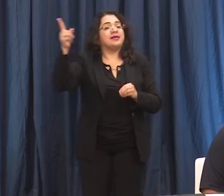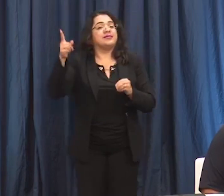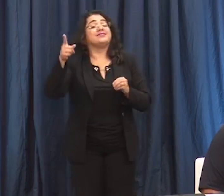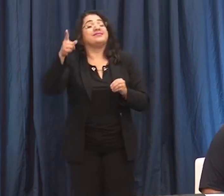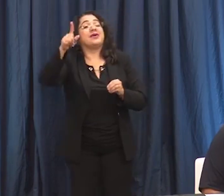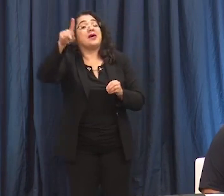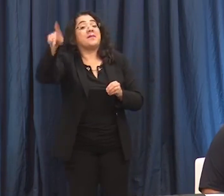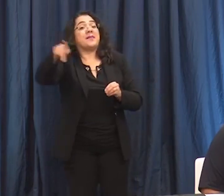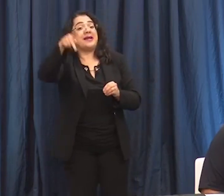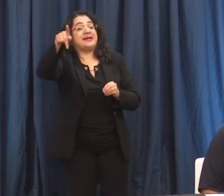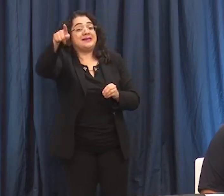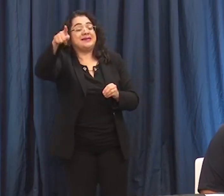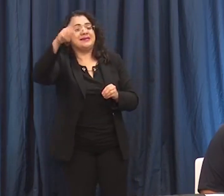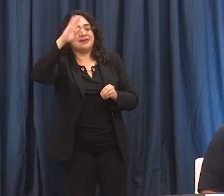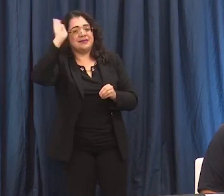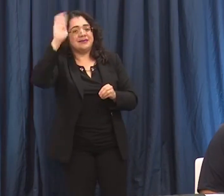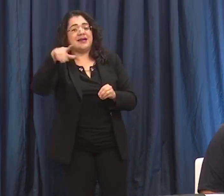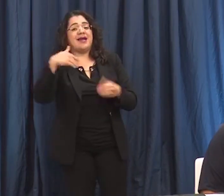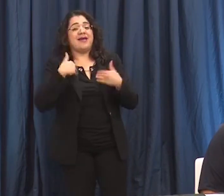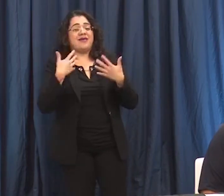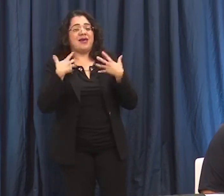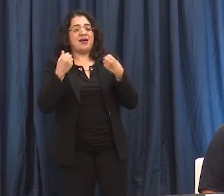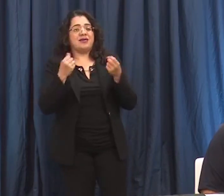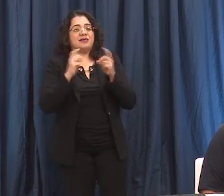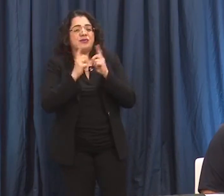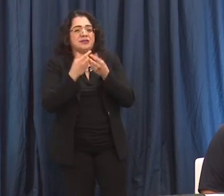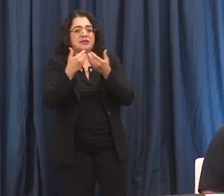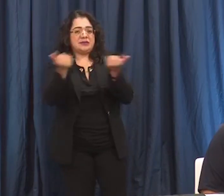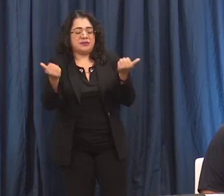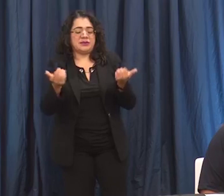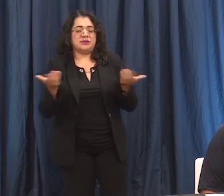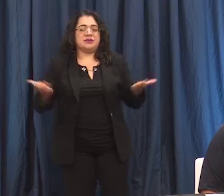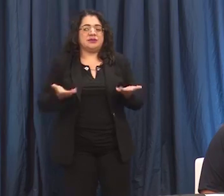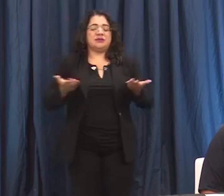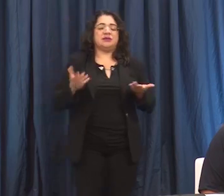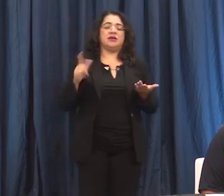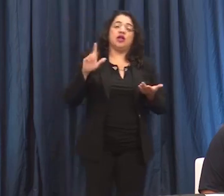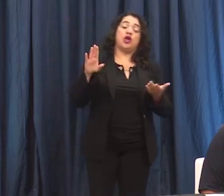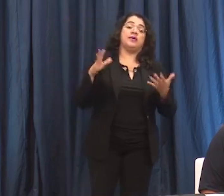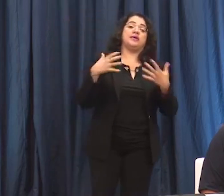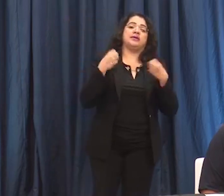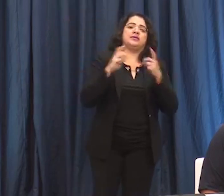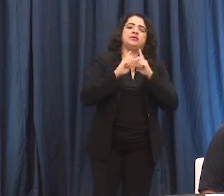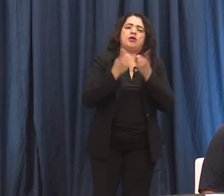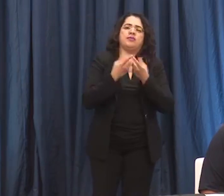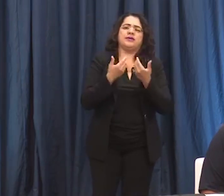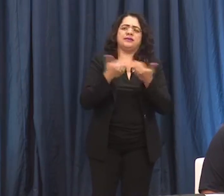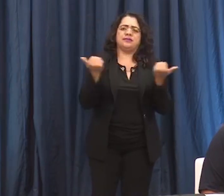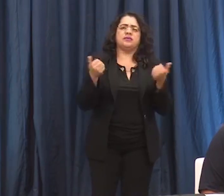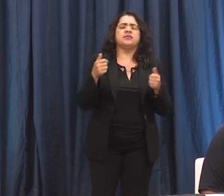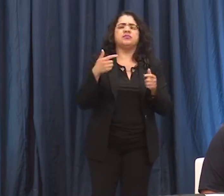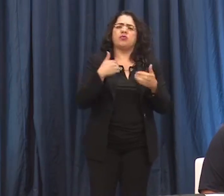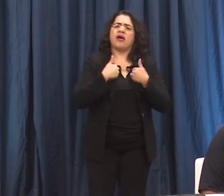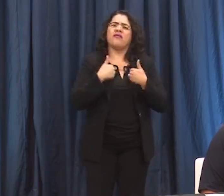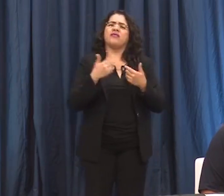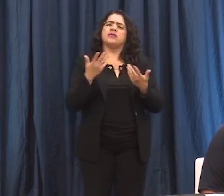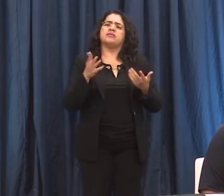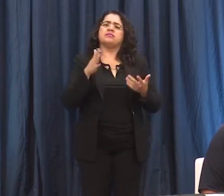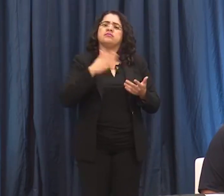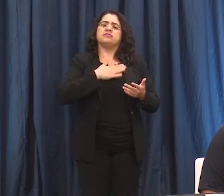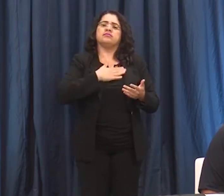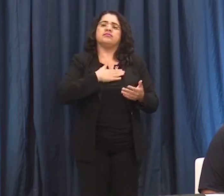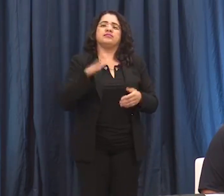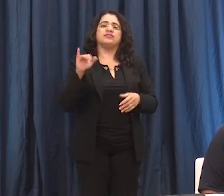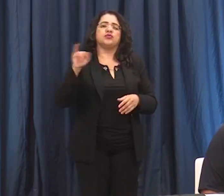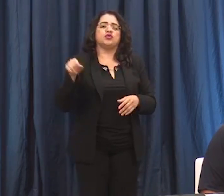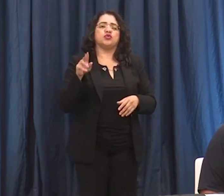Pasadena, la ciudad de Pasadena, la ciudad de Long Beach, que son jurisdicciones de salud independientes, se alineen con el condado de